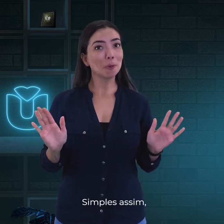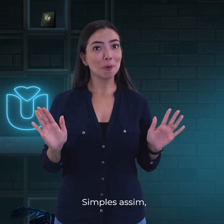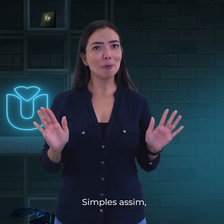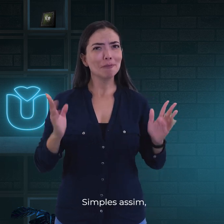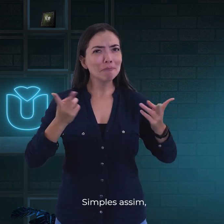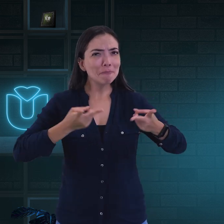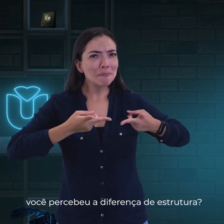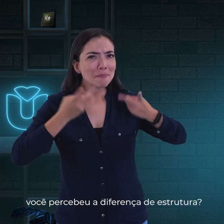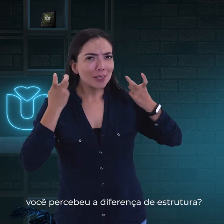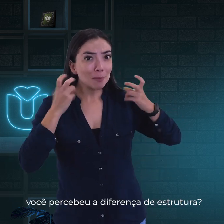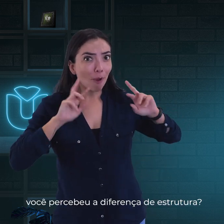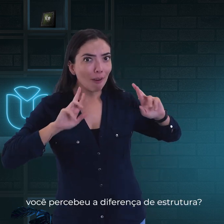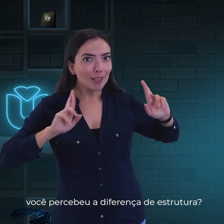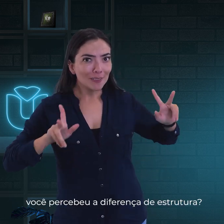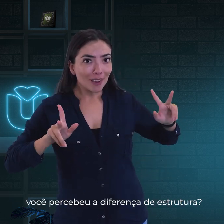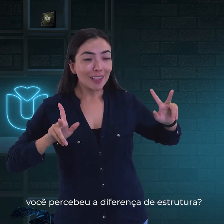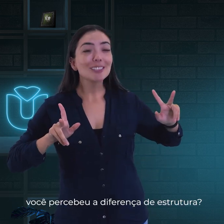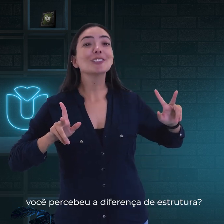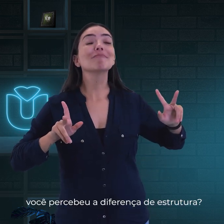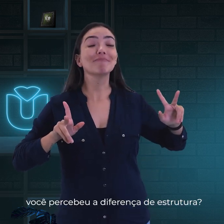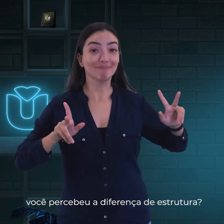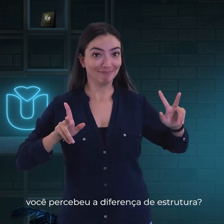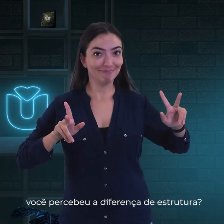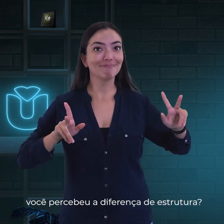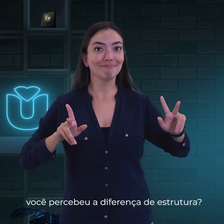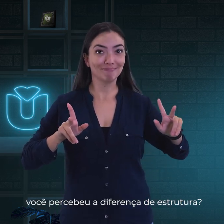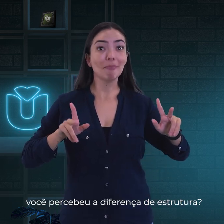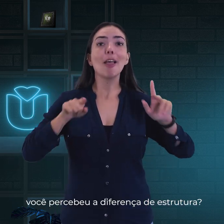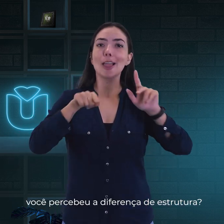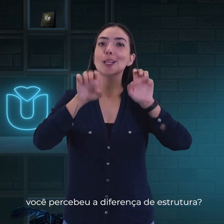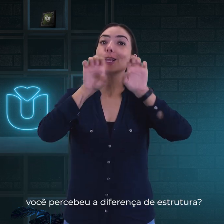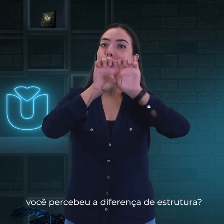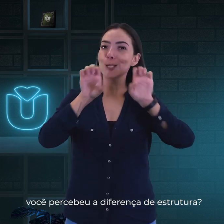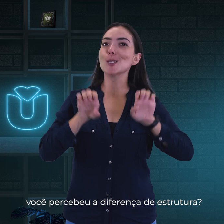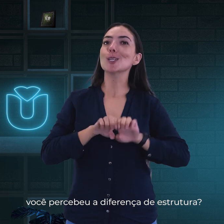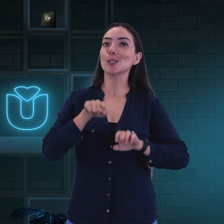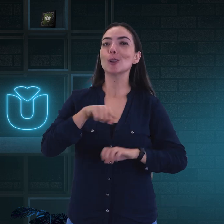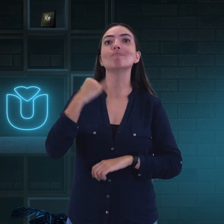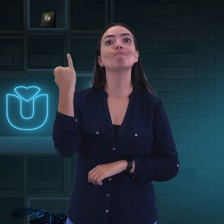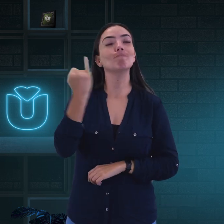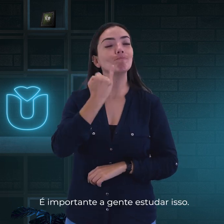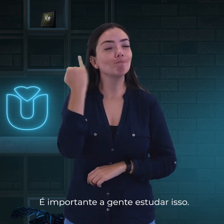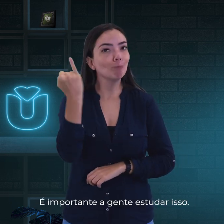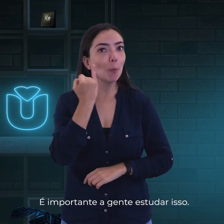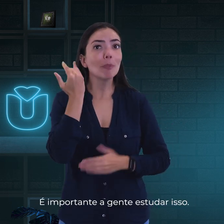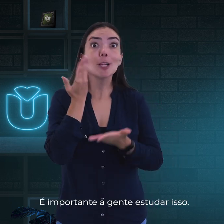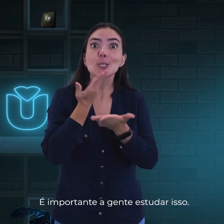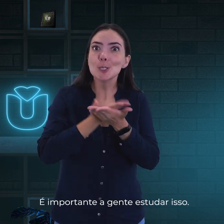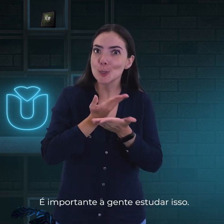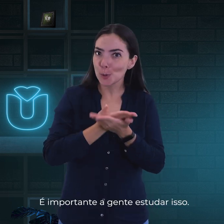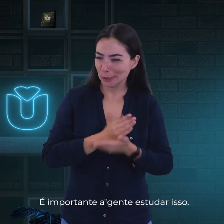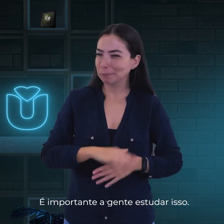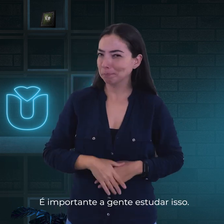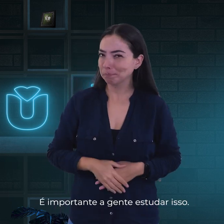Simples assim. Você percebeu a diferença de estrutura? É importante a gente estudar